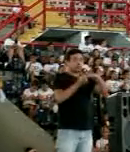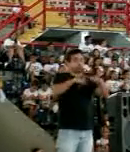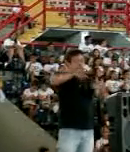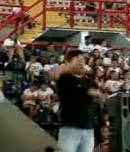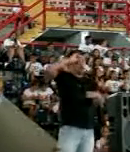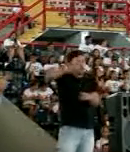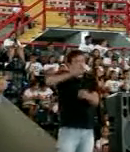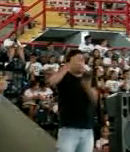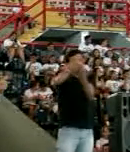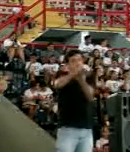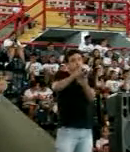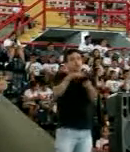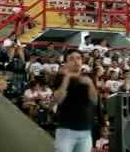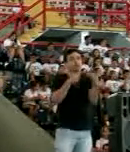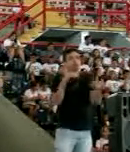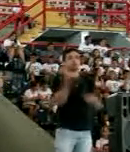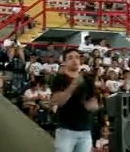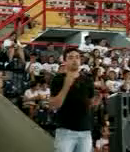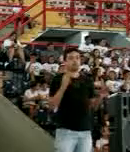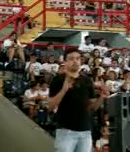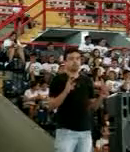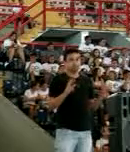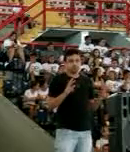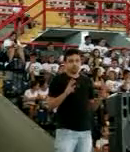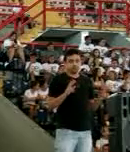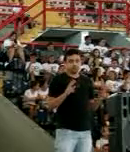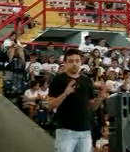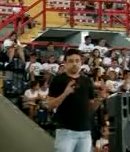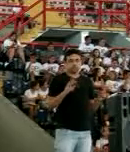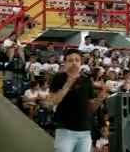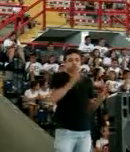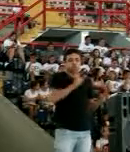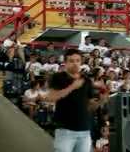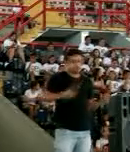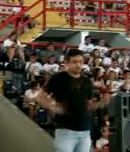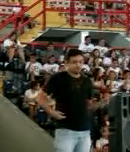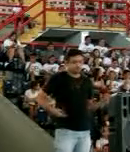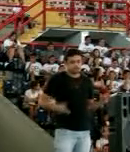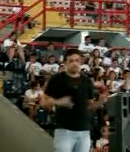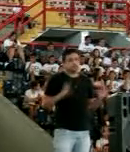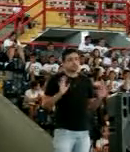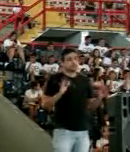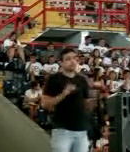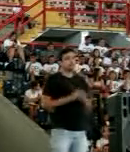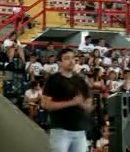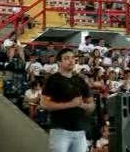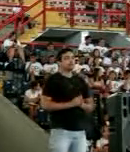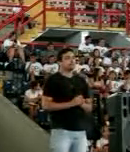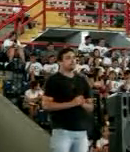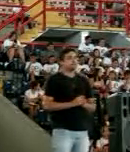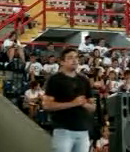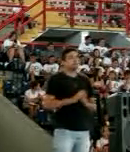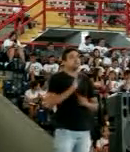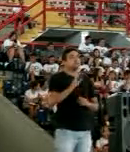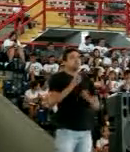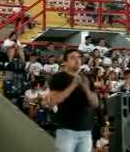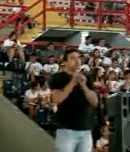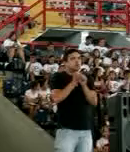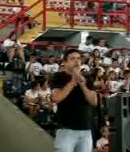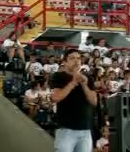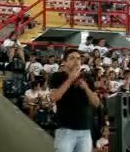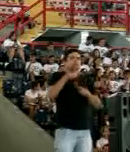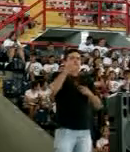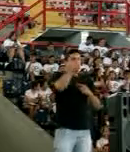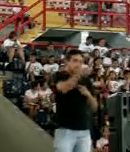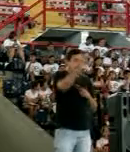matar a gente. Legal? Pensa num governo legal. Pois bem, 2 anos depois, um